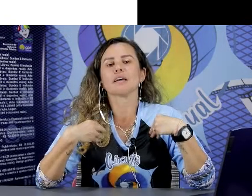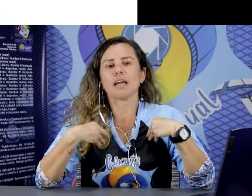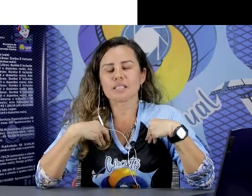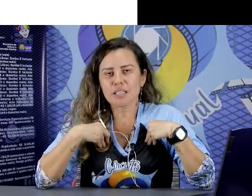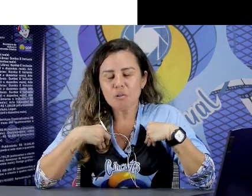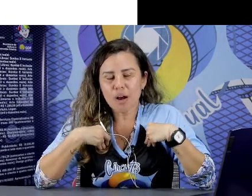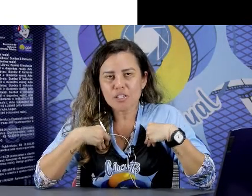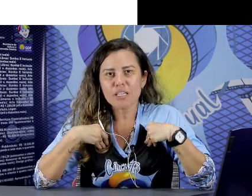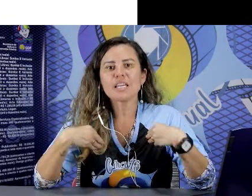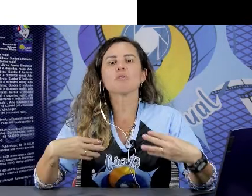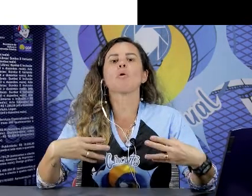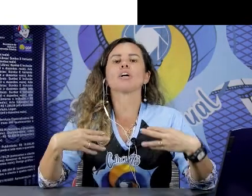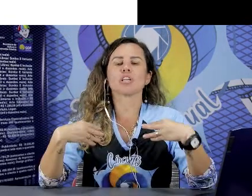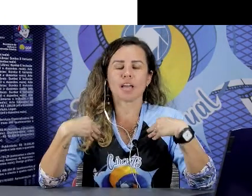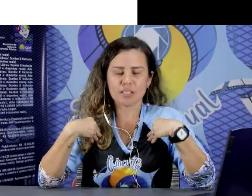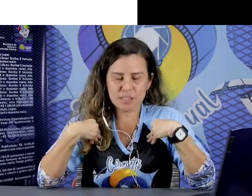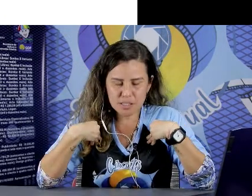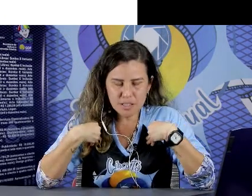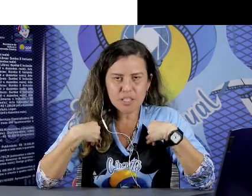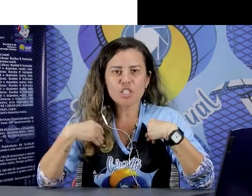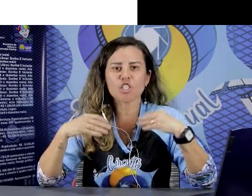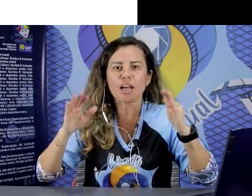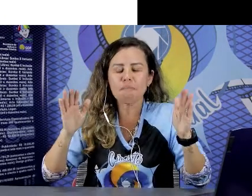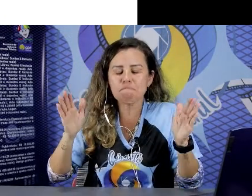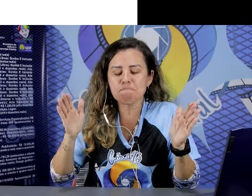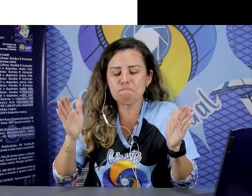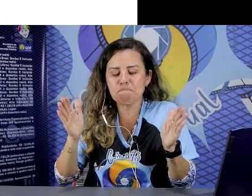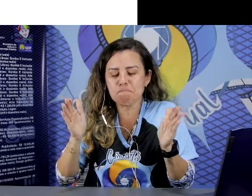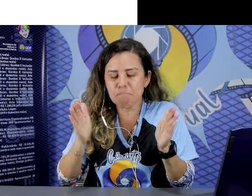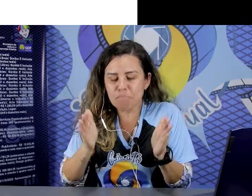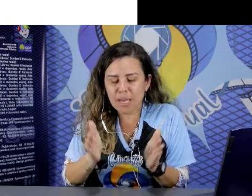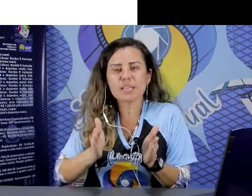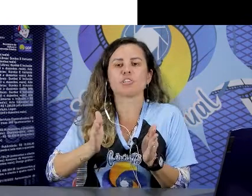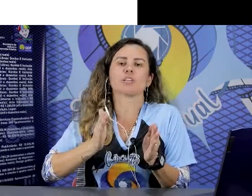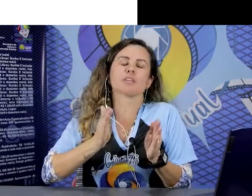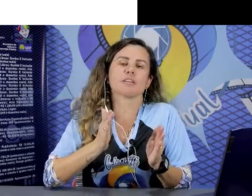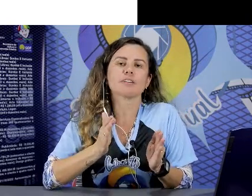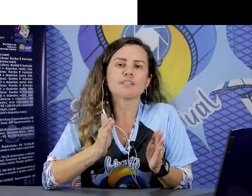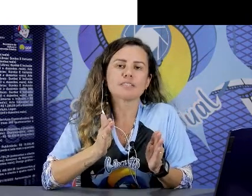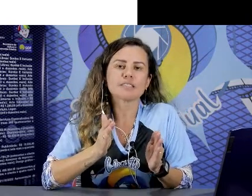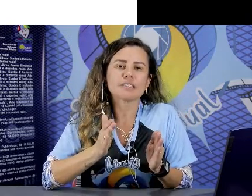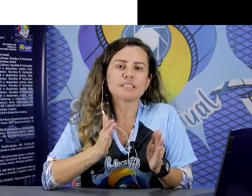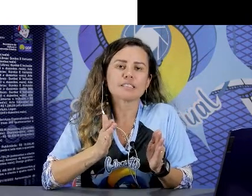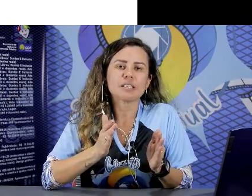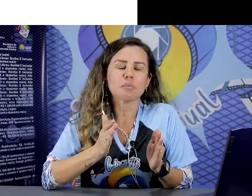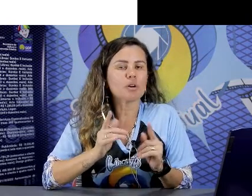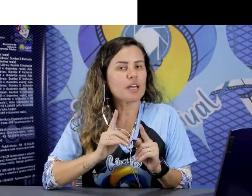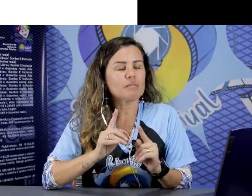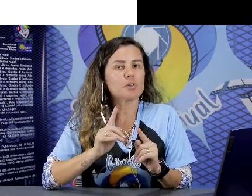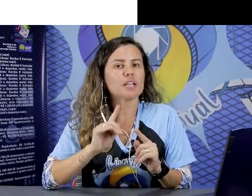essa linguagem. Linguagem essa que já é bem restrita. Por quê? Porque ele não